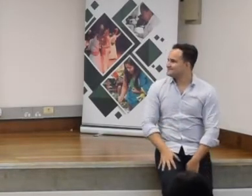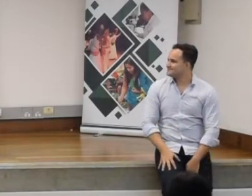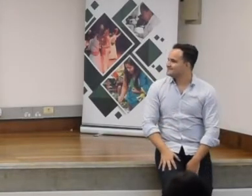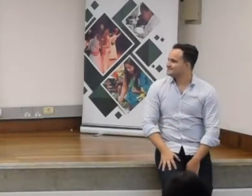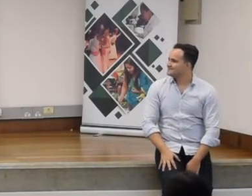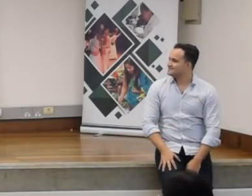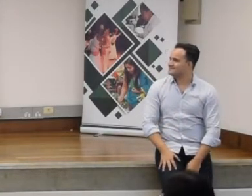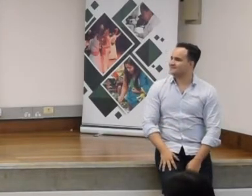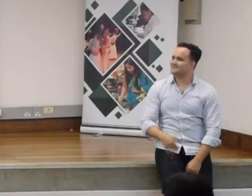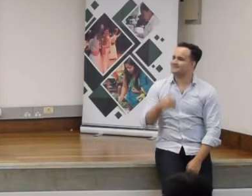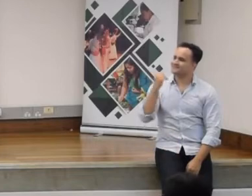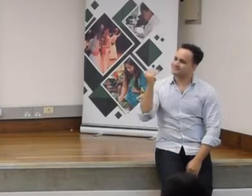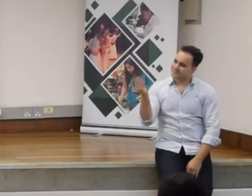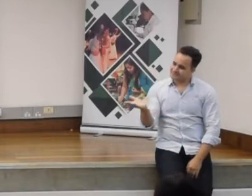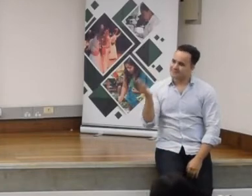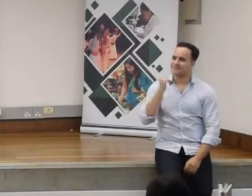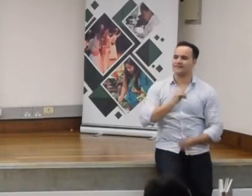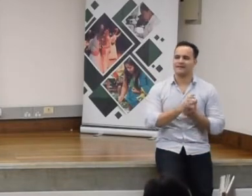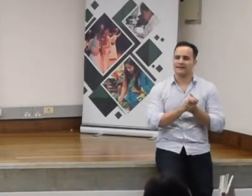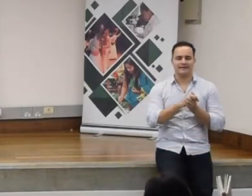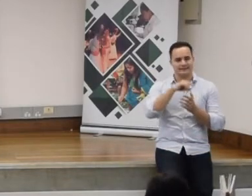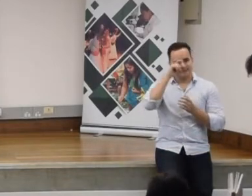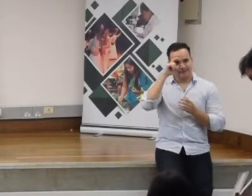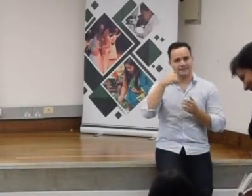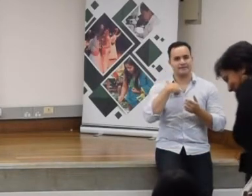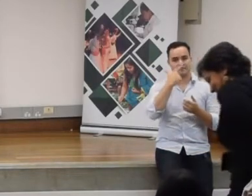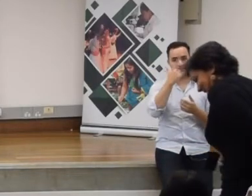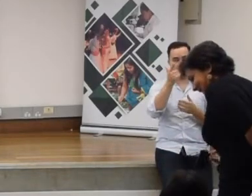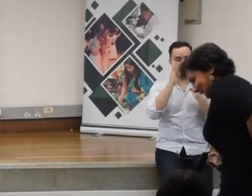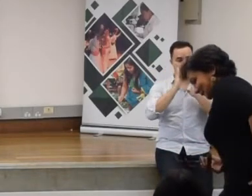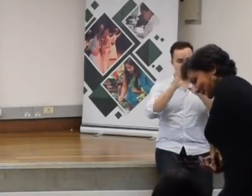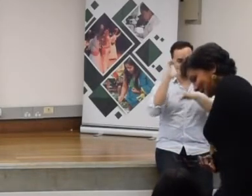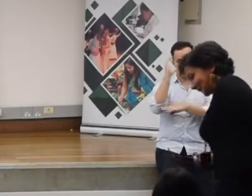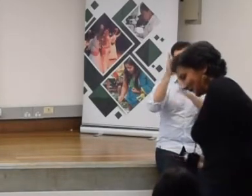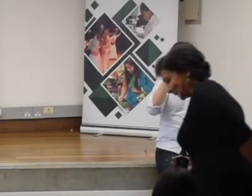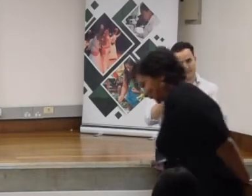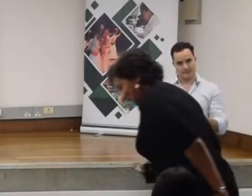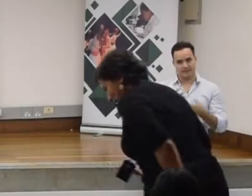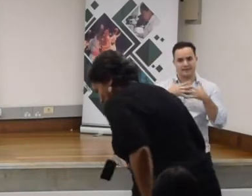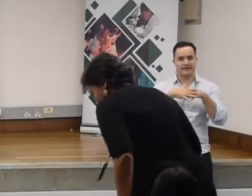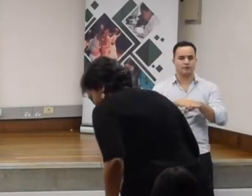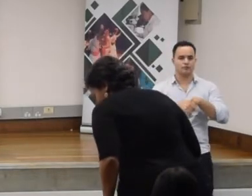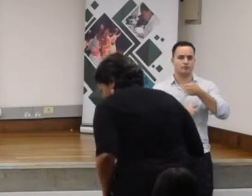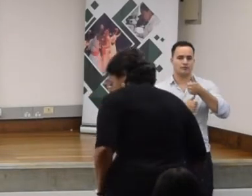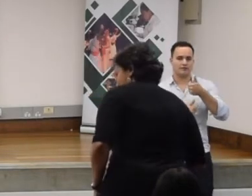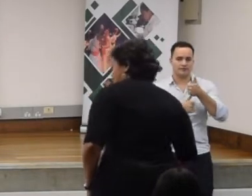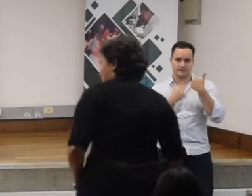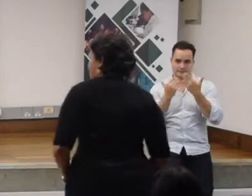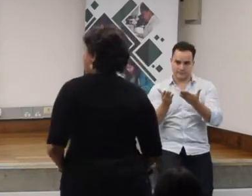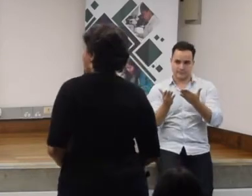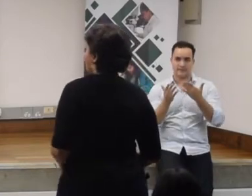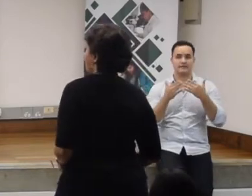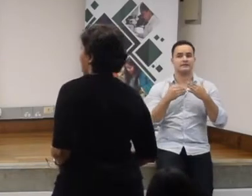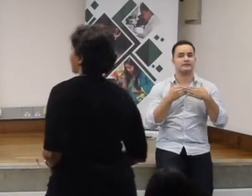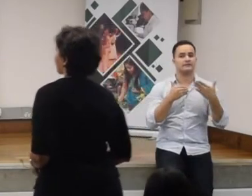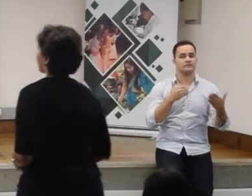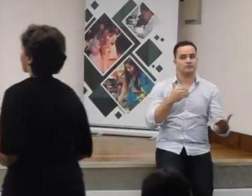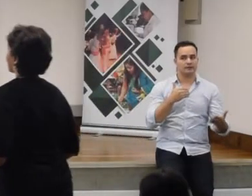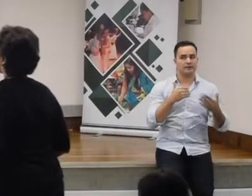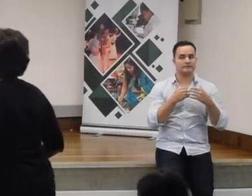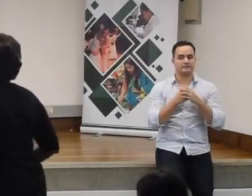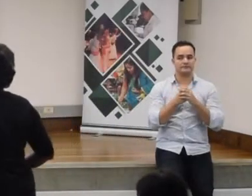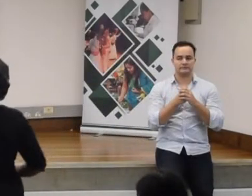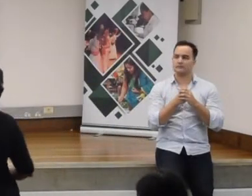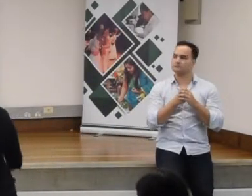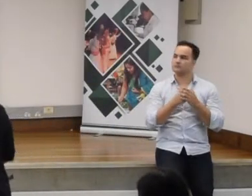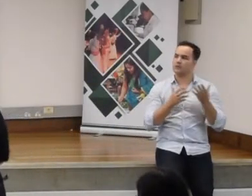Vamos a escuchar a la profesora Colombia con la red de tutorías y luego sí conversaríamos sobre